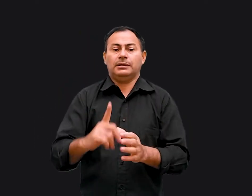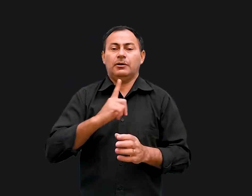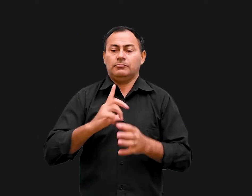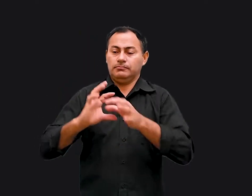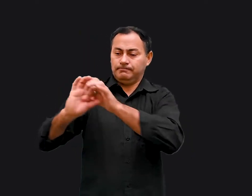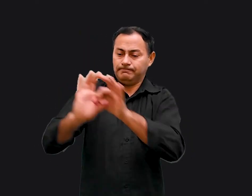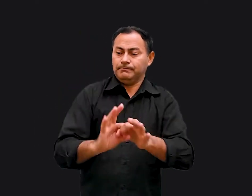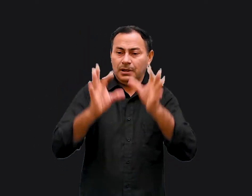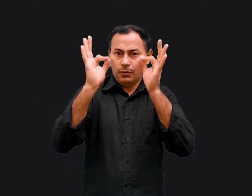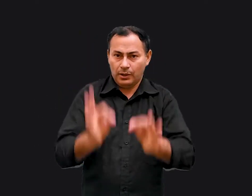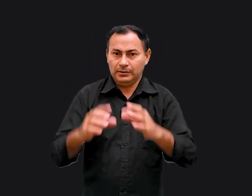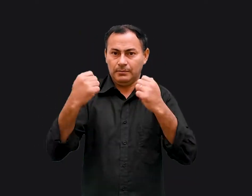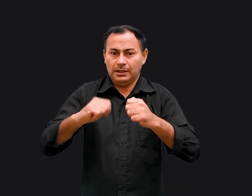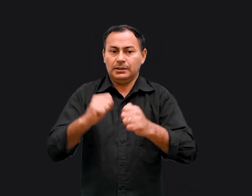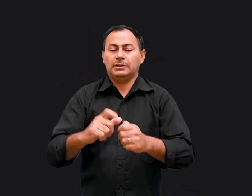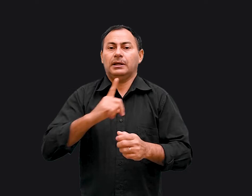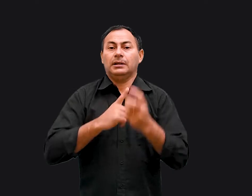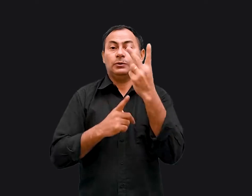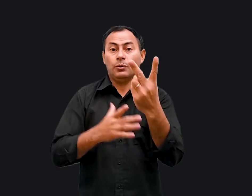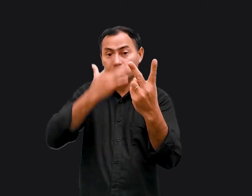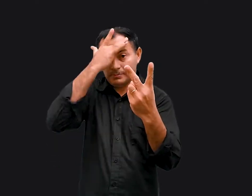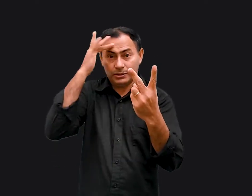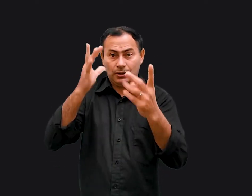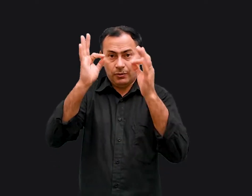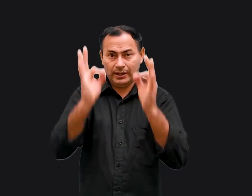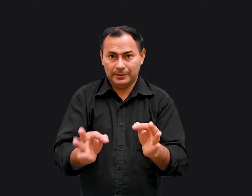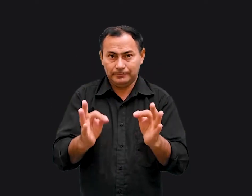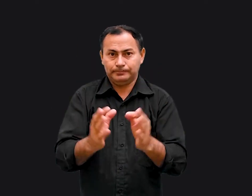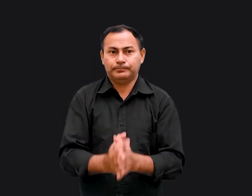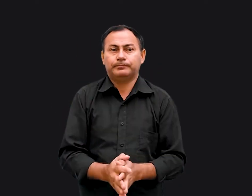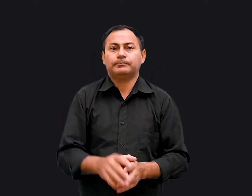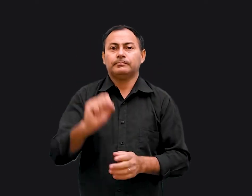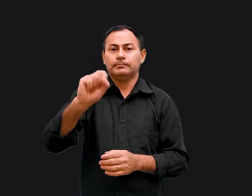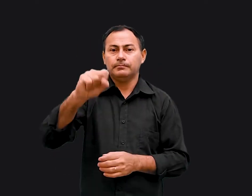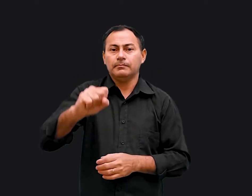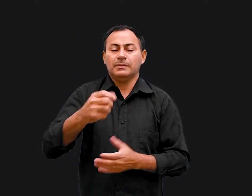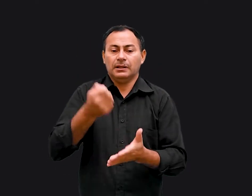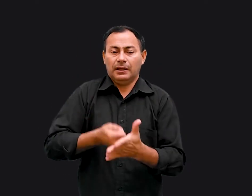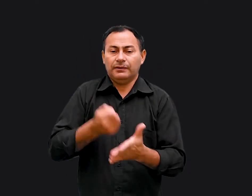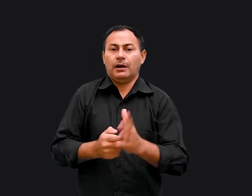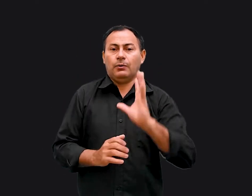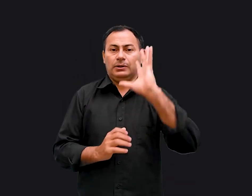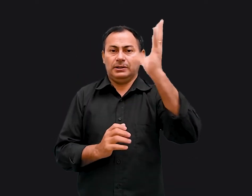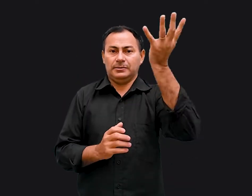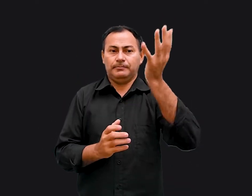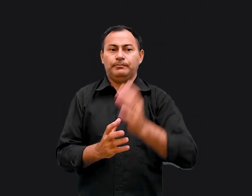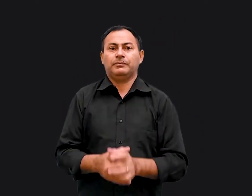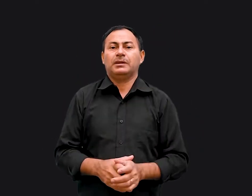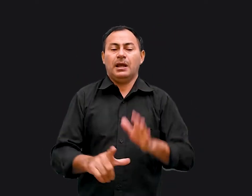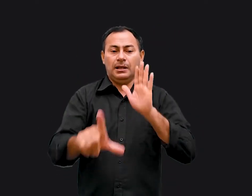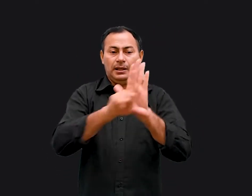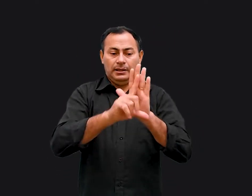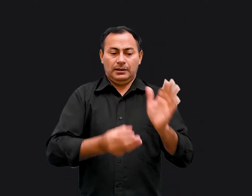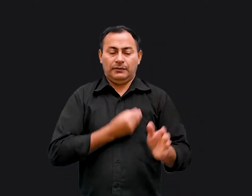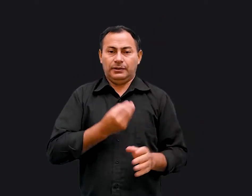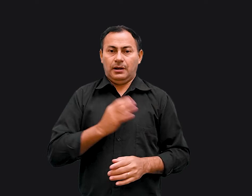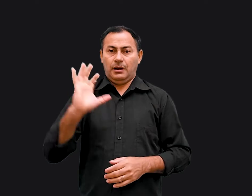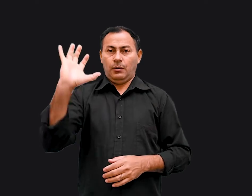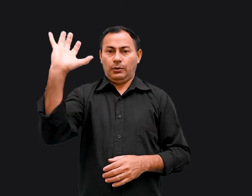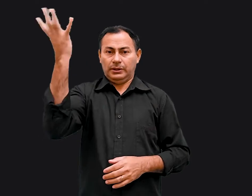parceria adequada, é preciso ter duas pessoas adequadas. É assim que isso deve funcionar. Para que a lei da vida funcione, é preciso que